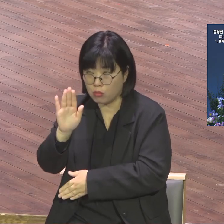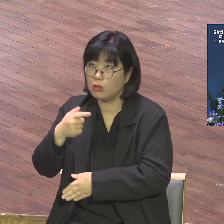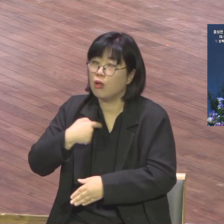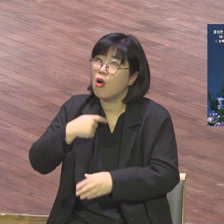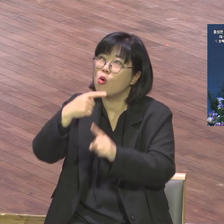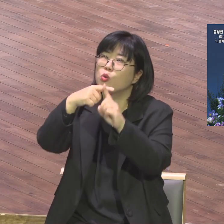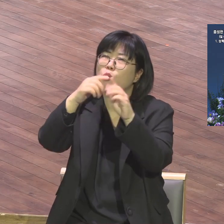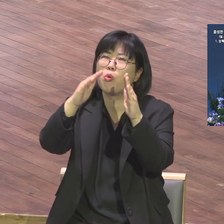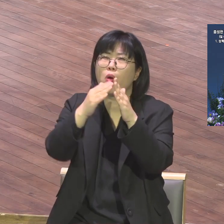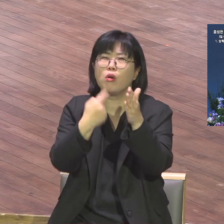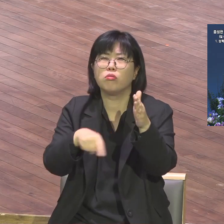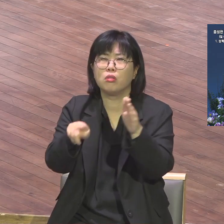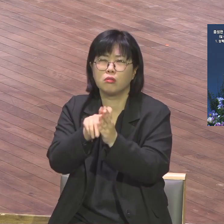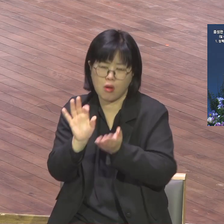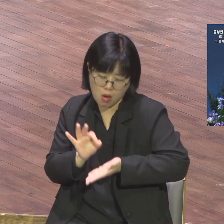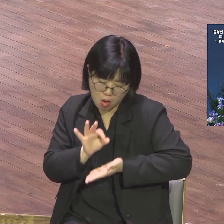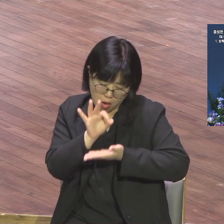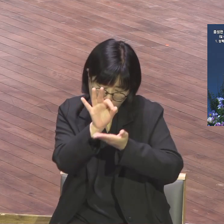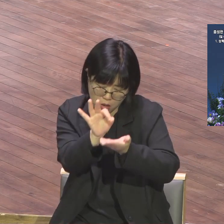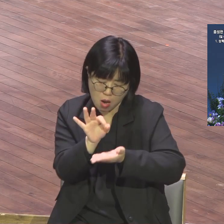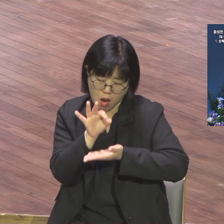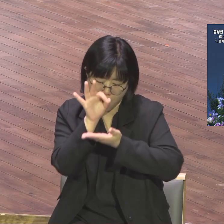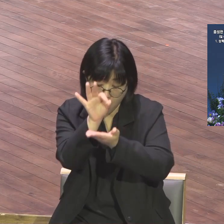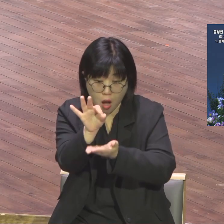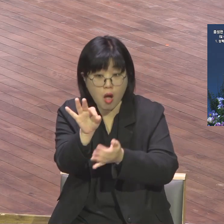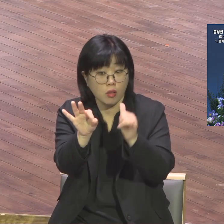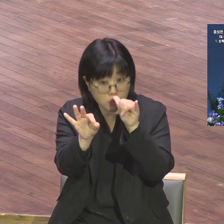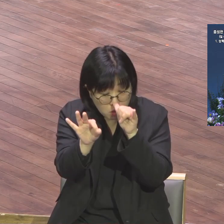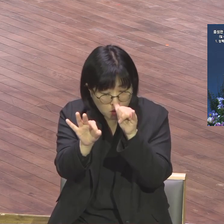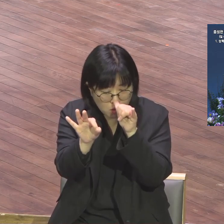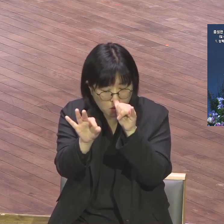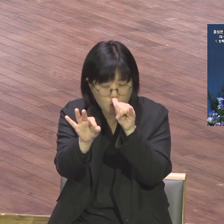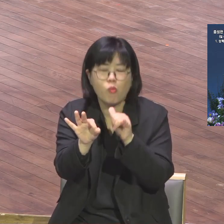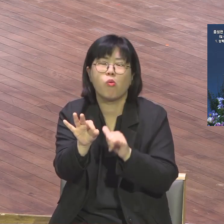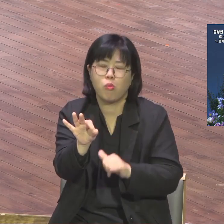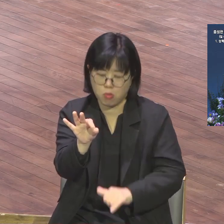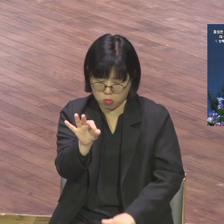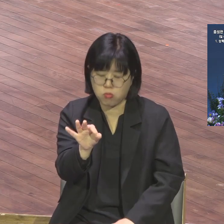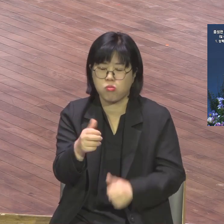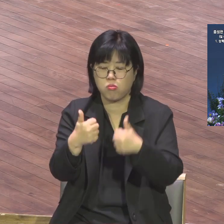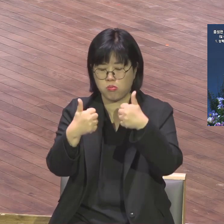않으면요 절대 헌금하지 않습니다